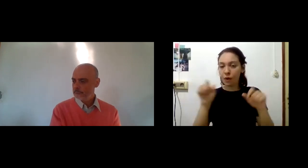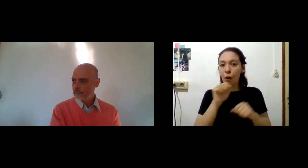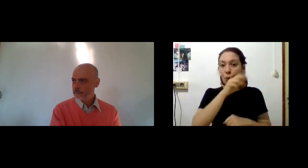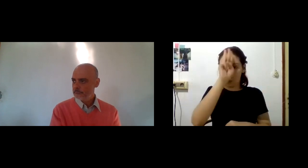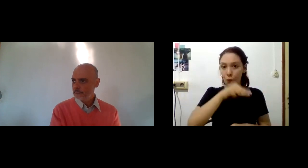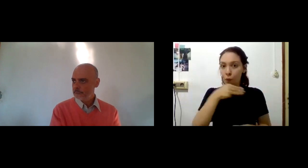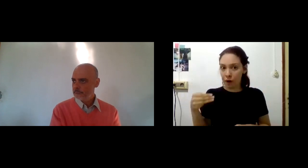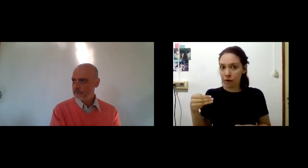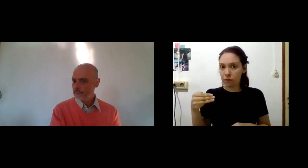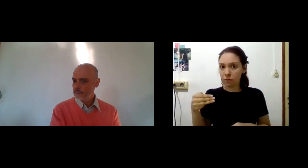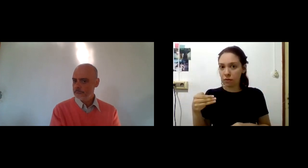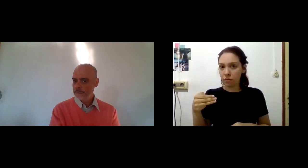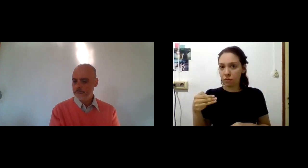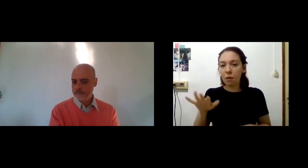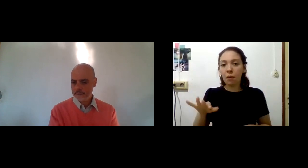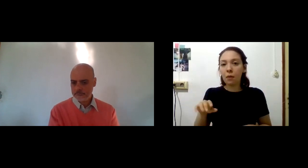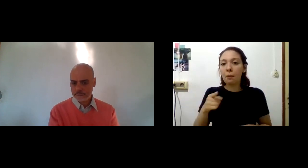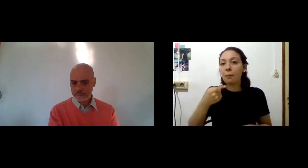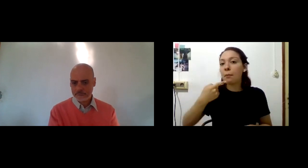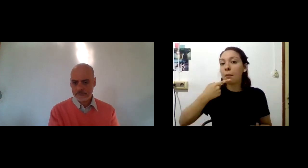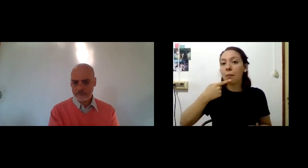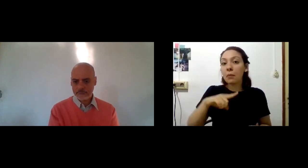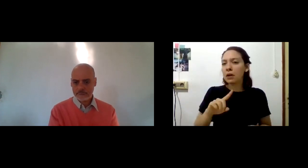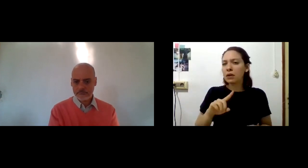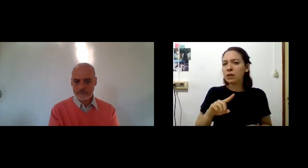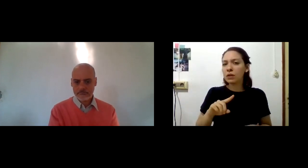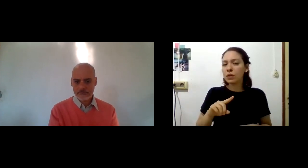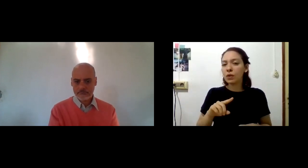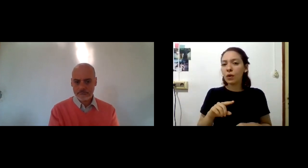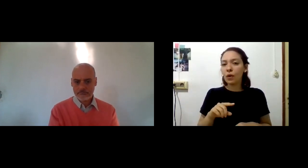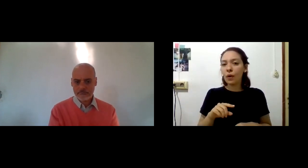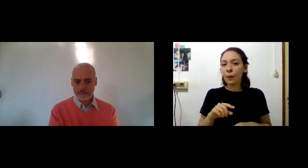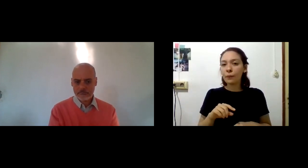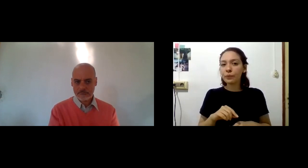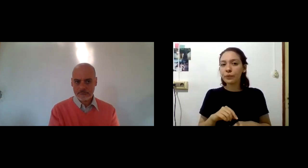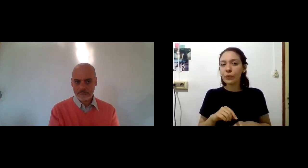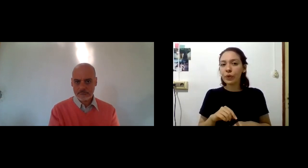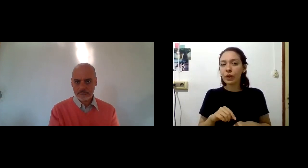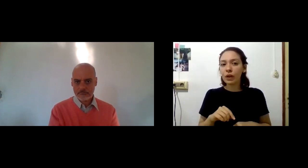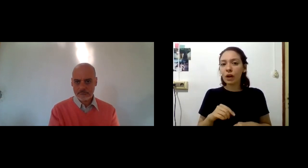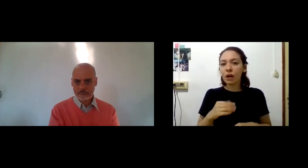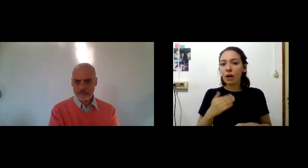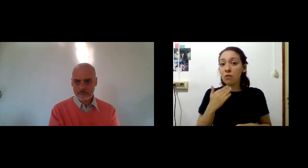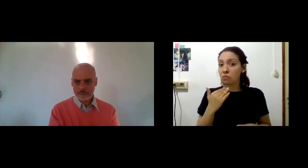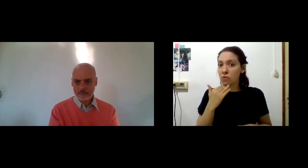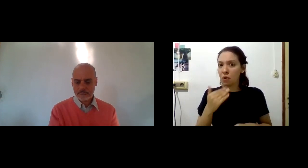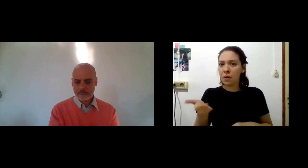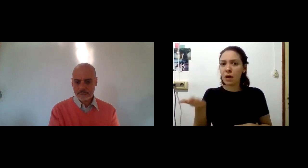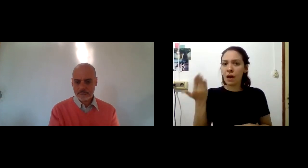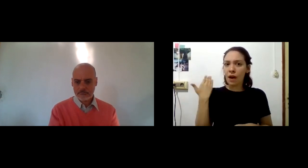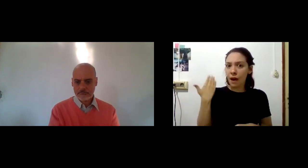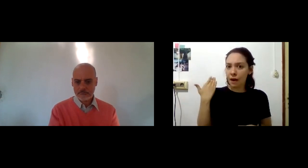comenté, fue por parte de otro grupo que supe de lo que era la charla informativa,